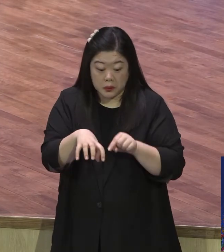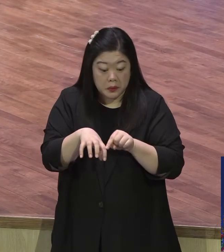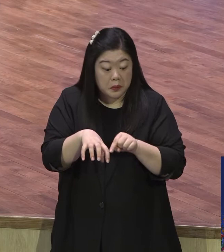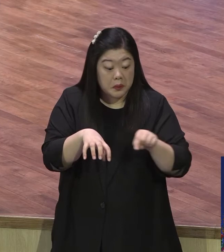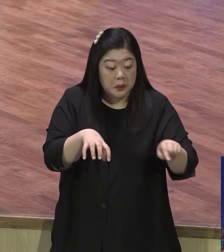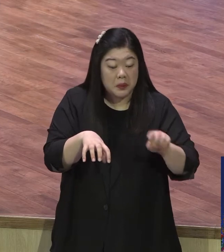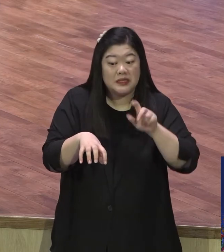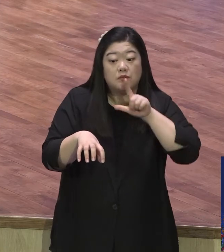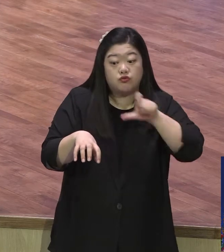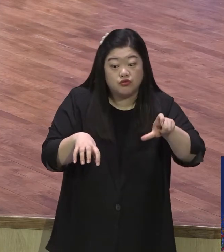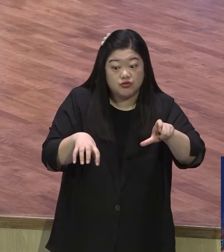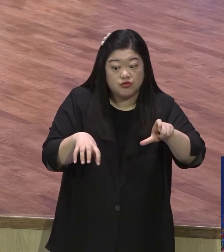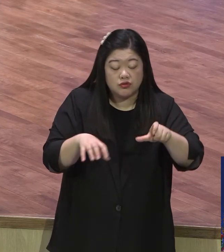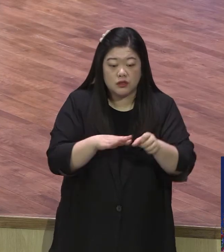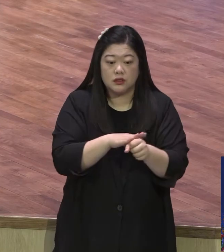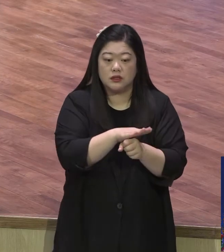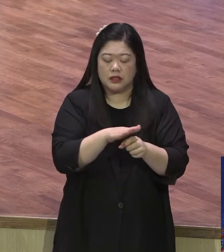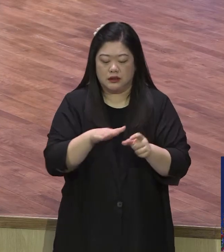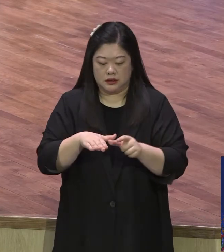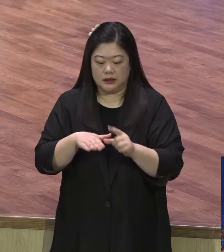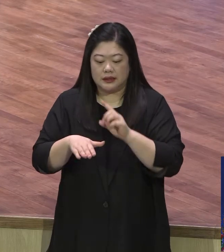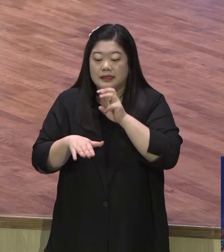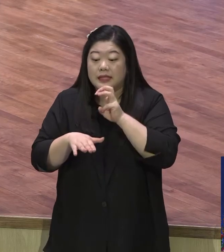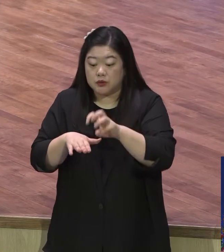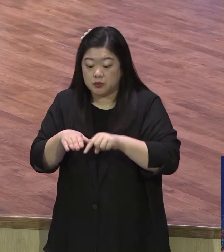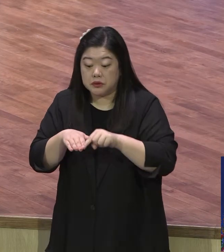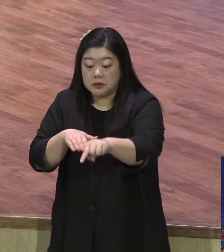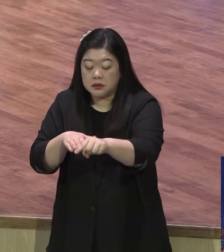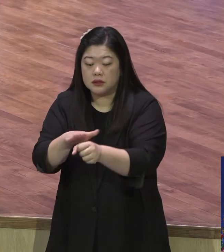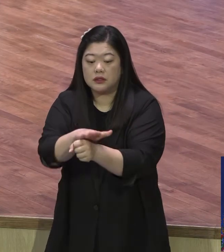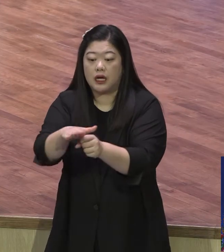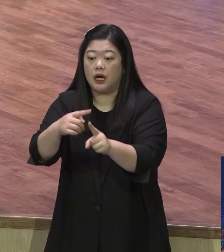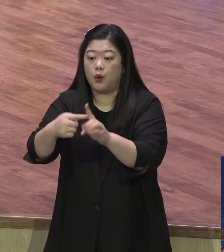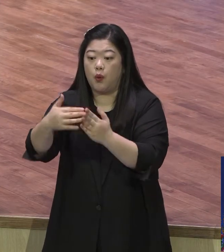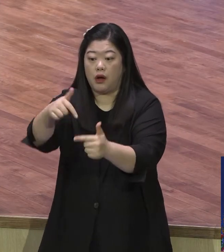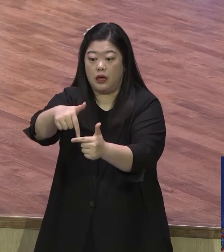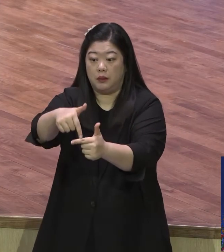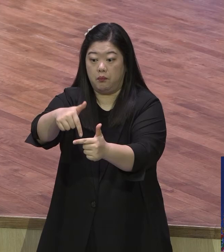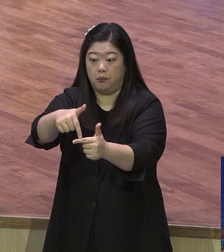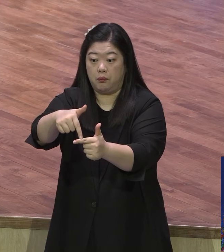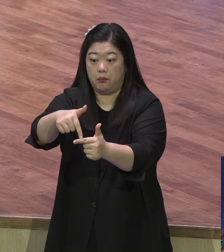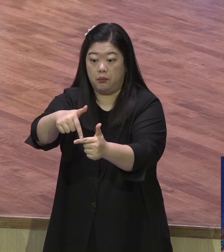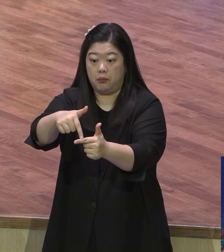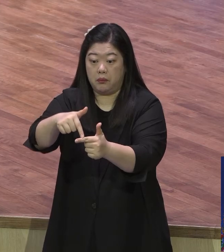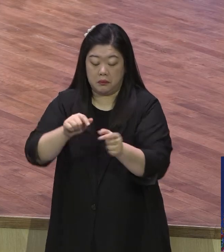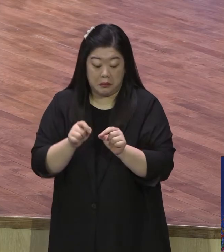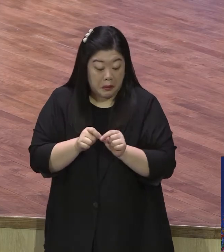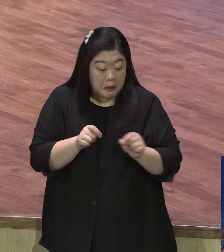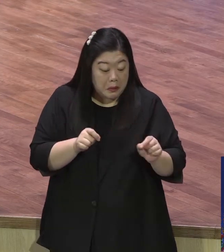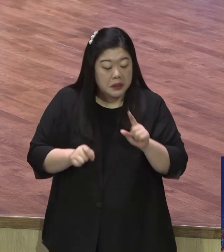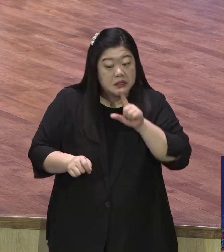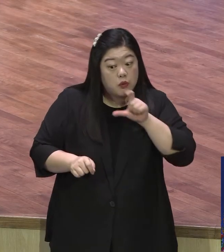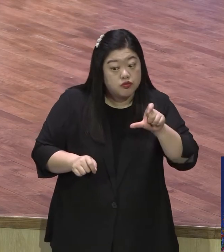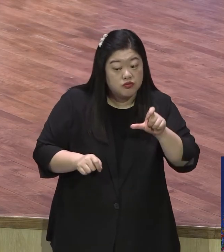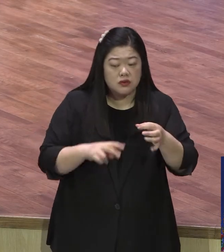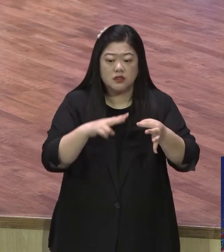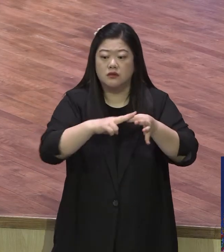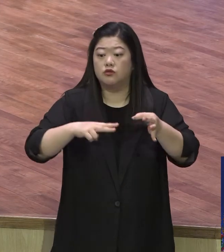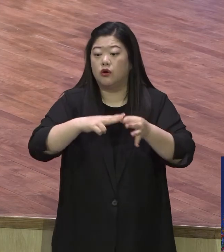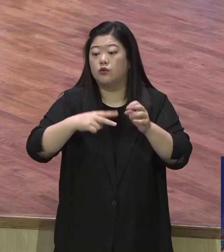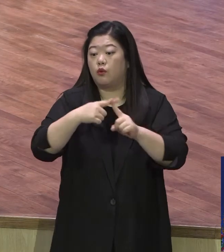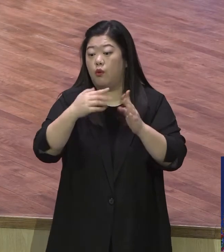한국서 제일 좋다는 교회 다가갈 수 있는데 내가 왜 여기서 개척해야 됩니까 전혀 생각도 못했거든요 나는